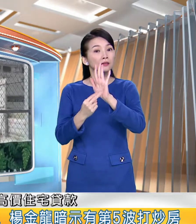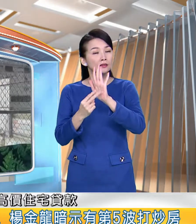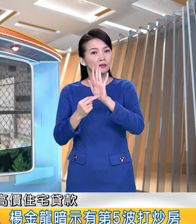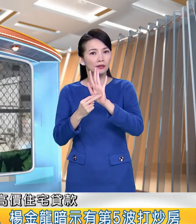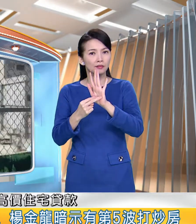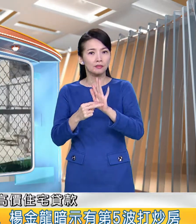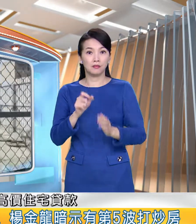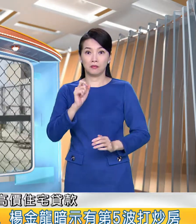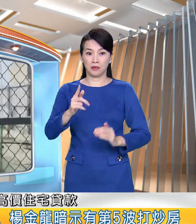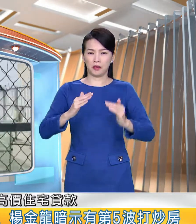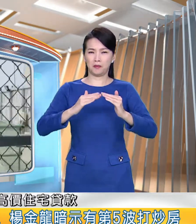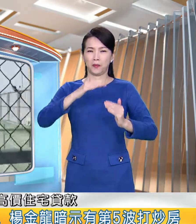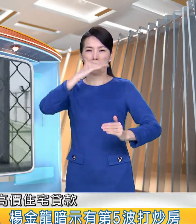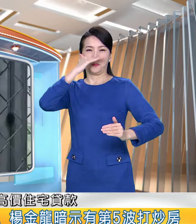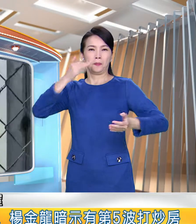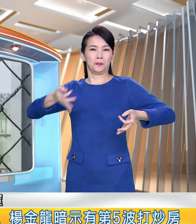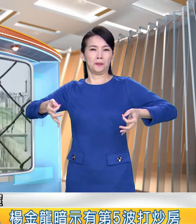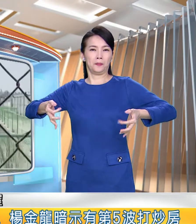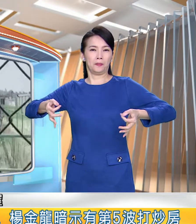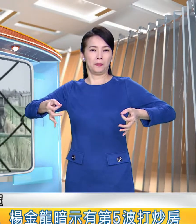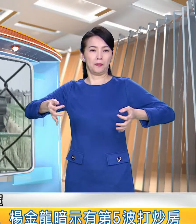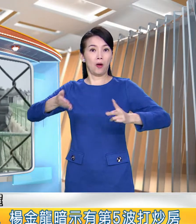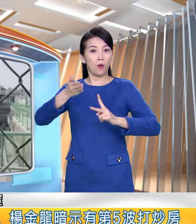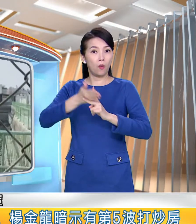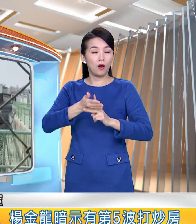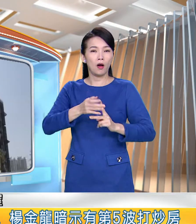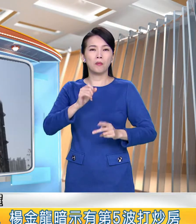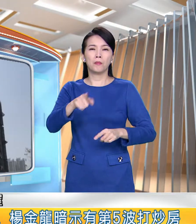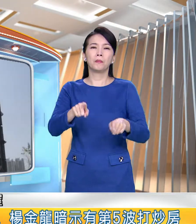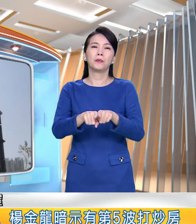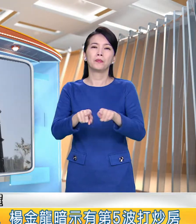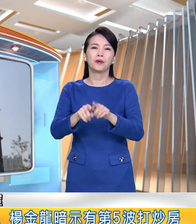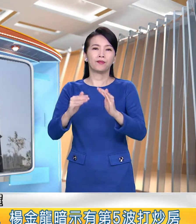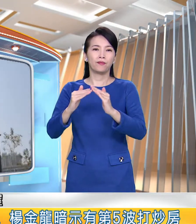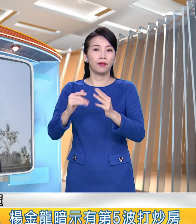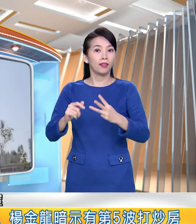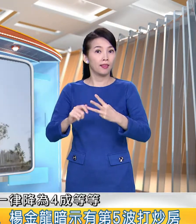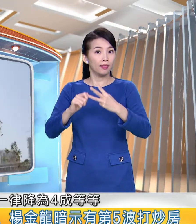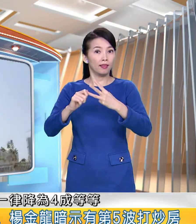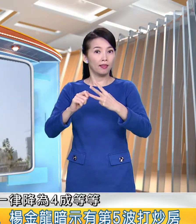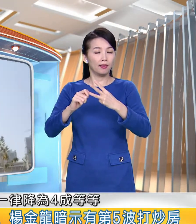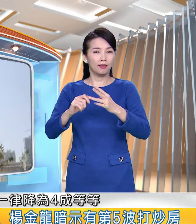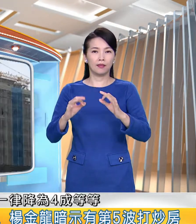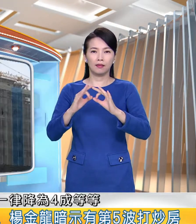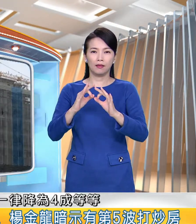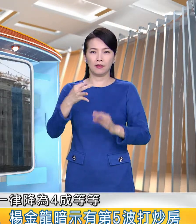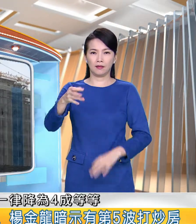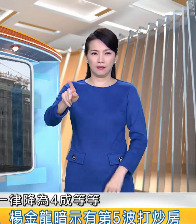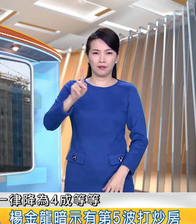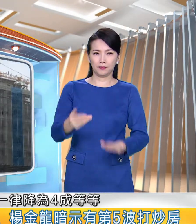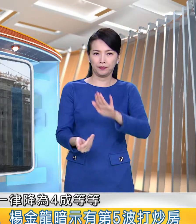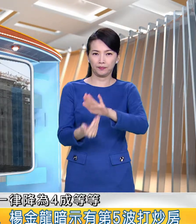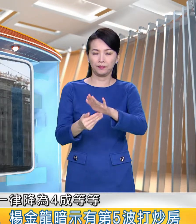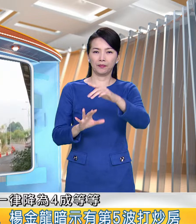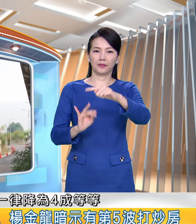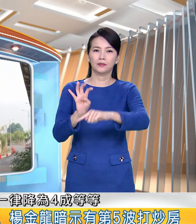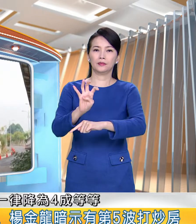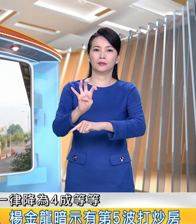高价住宅贷款以及买第三户房屋，贷款最高的成数一律降为